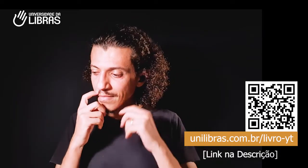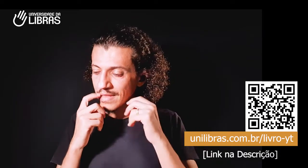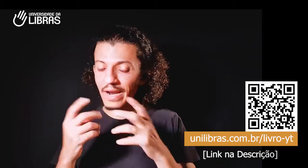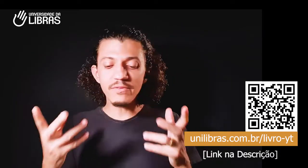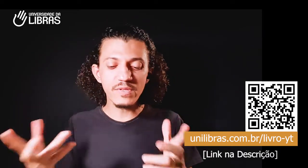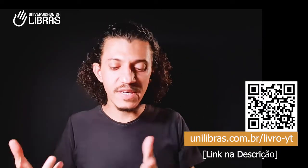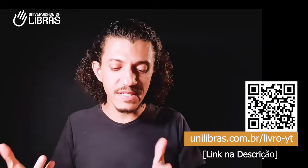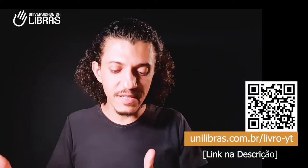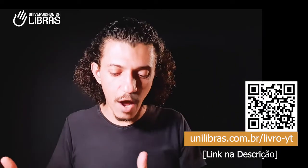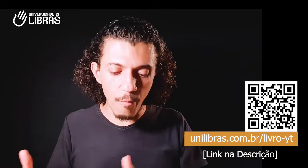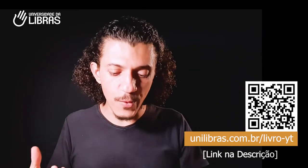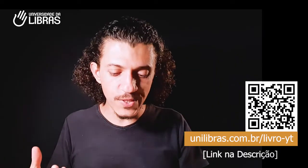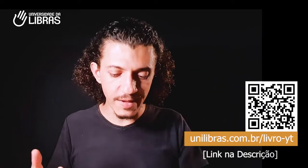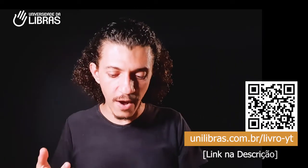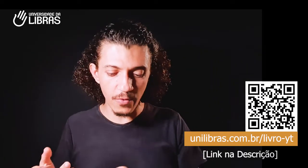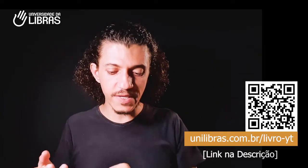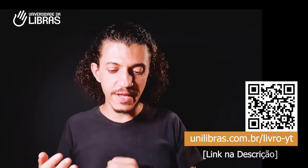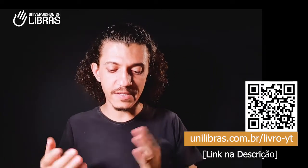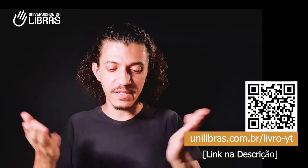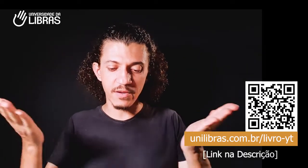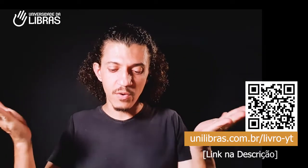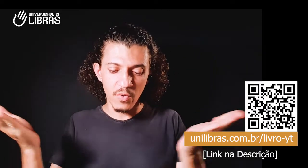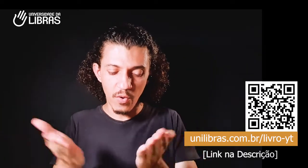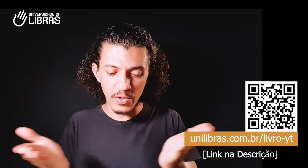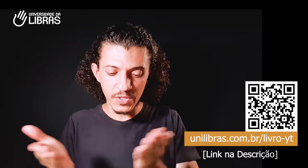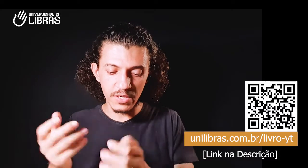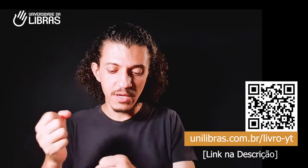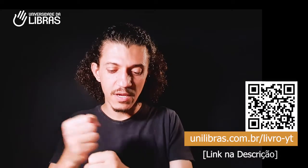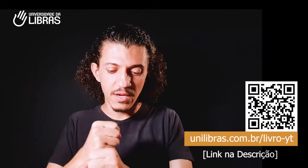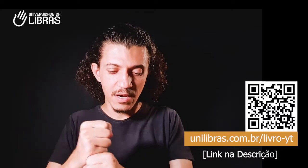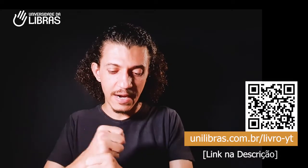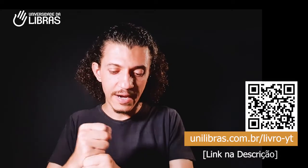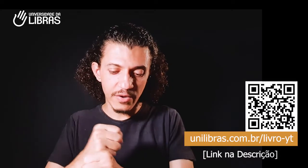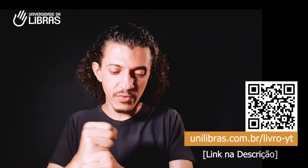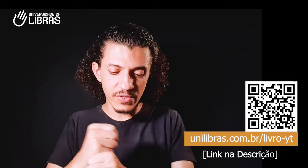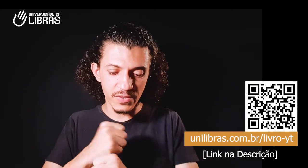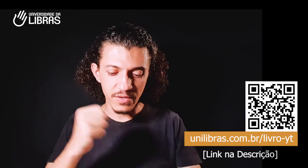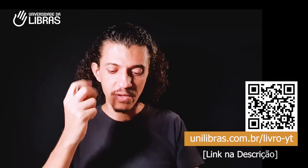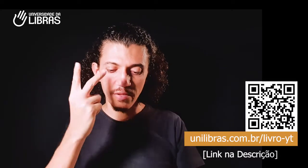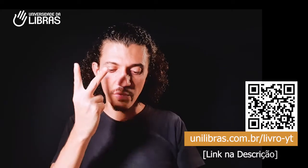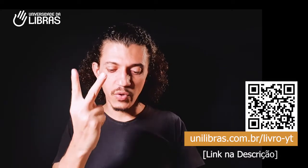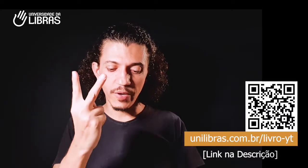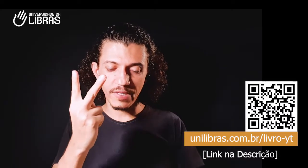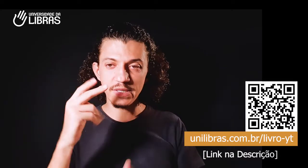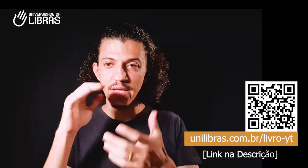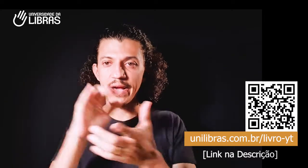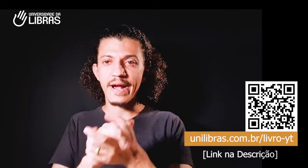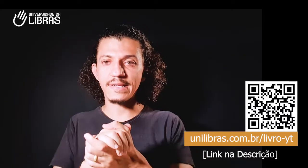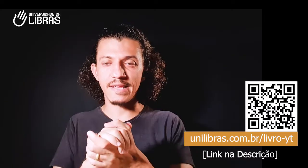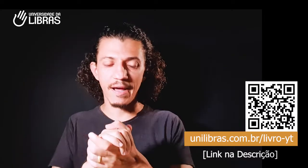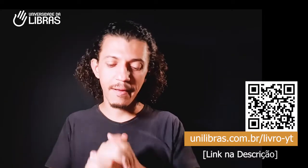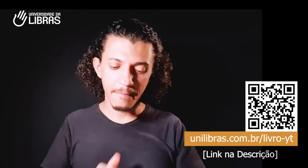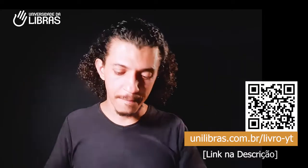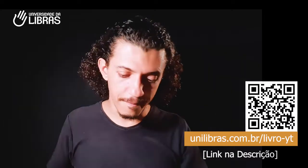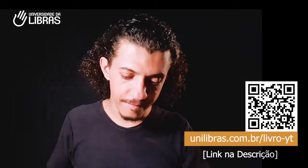a traduzir final por sinal seria Sim hoje anos dois azar